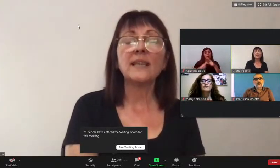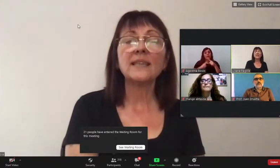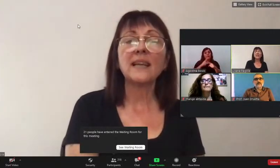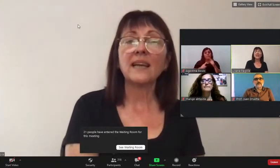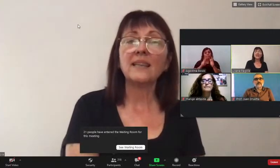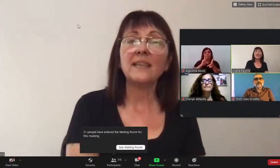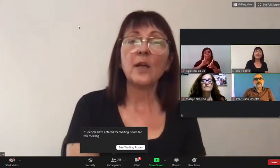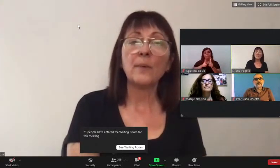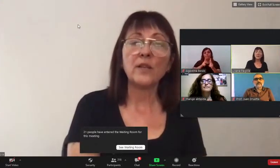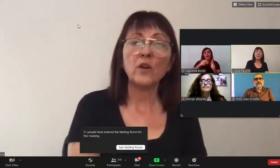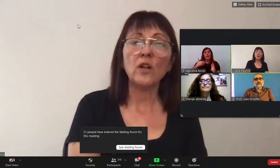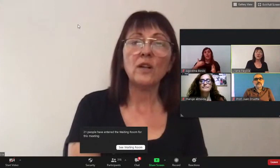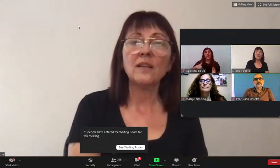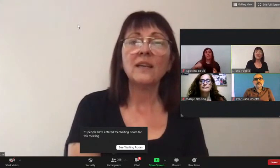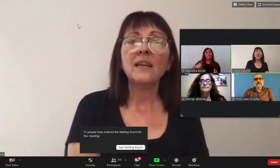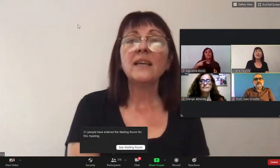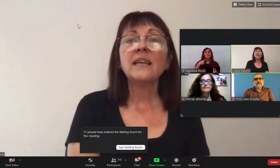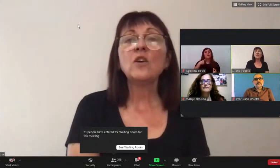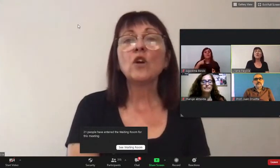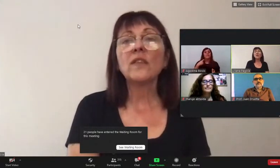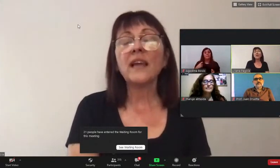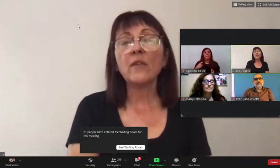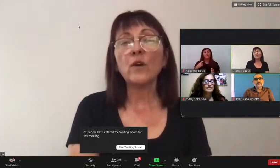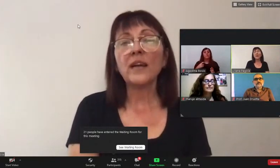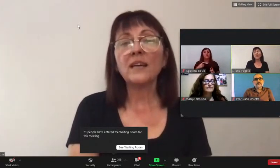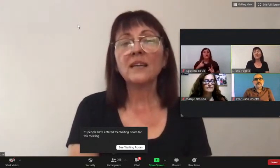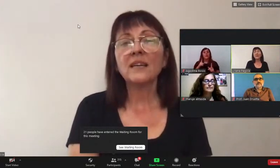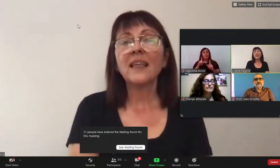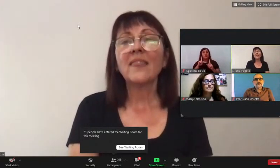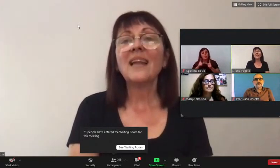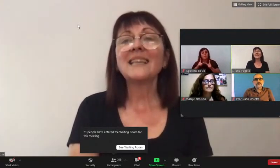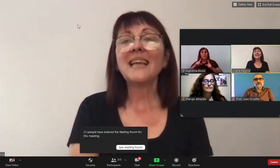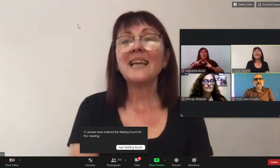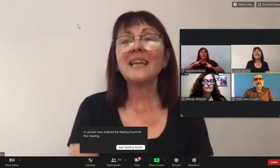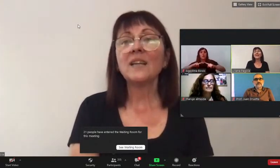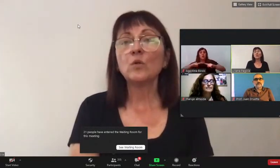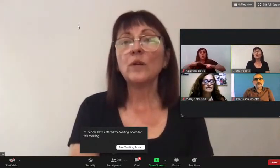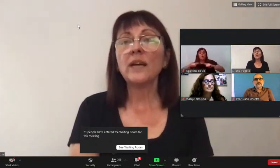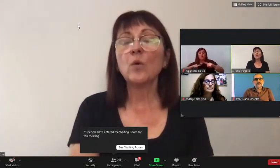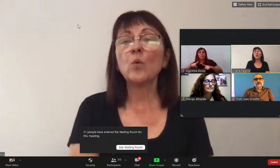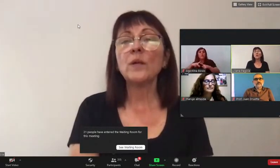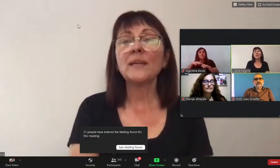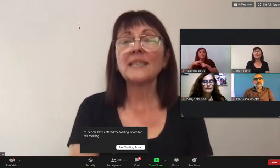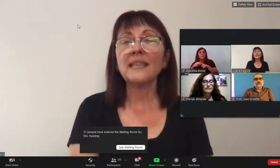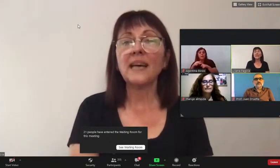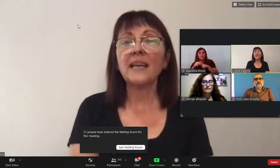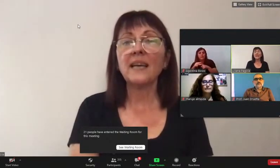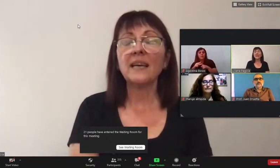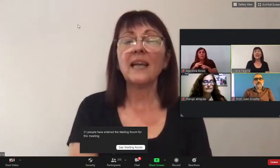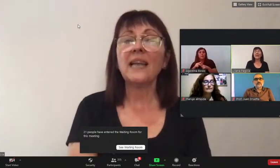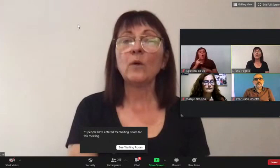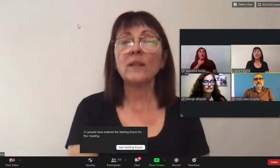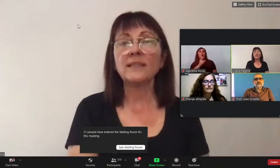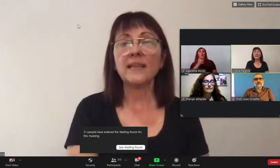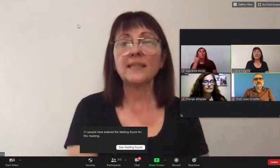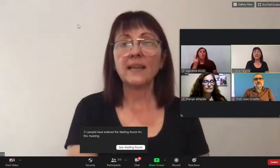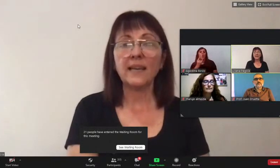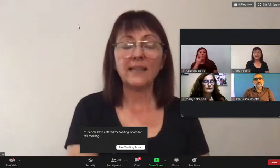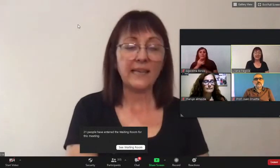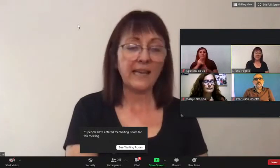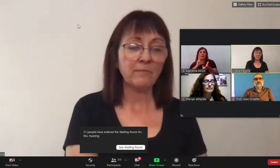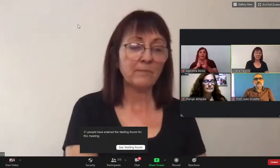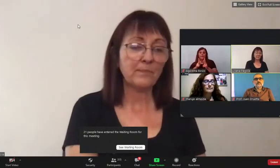Lengua de Señas Argentina-Español y coordinadora de la Tecnicatura Universitaria en Lengua de